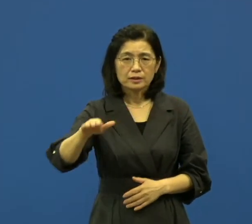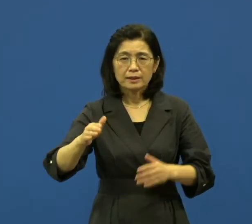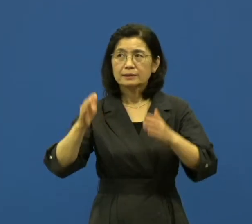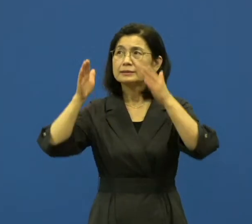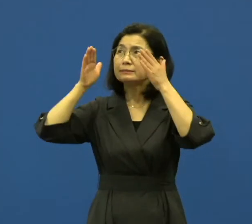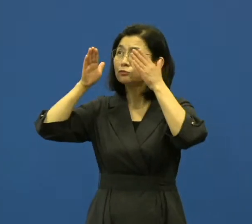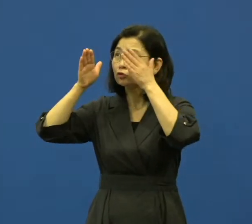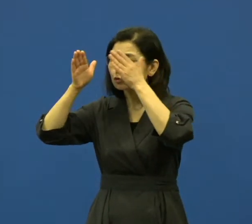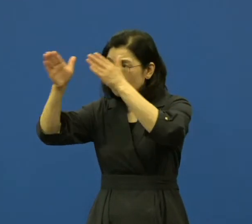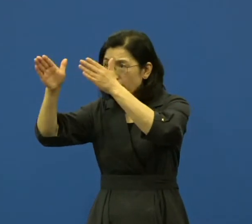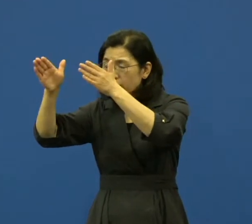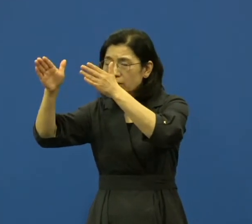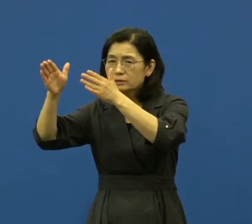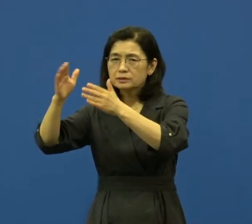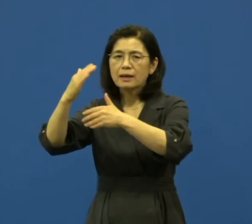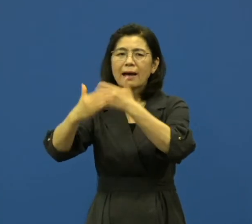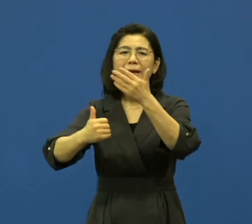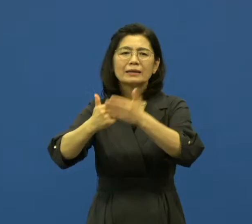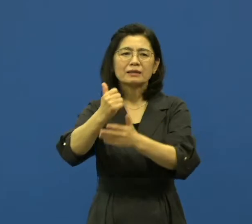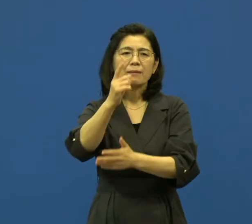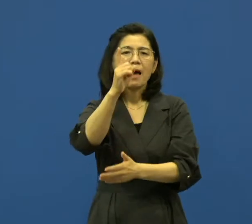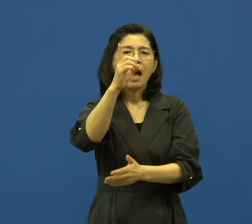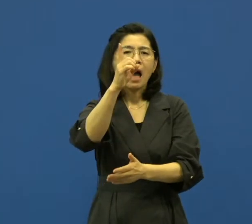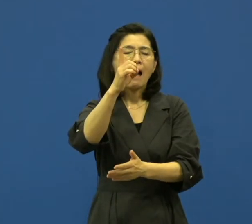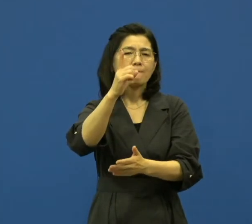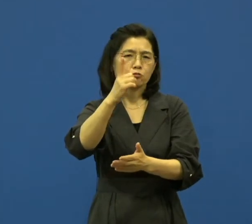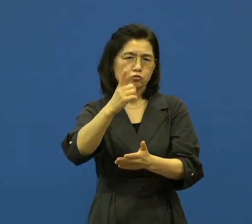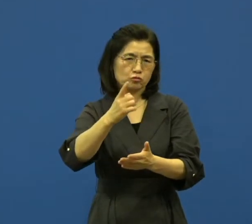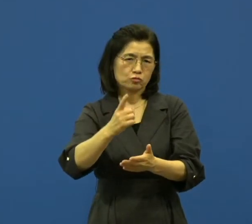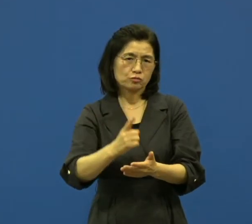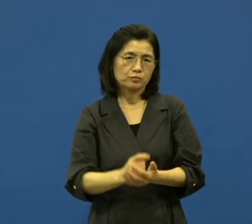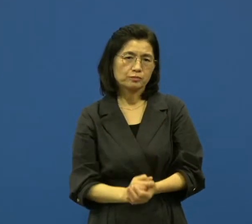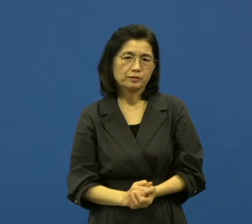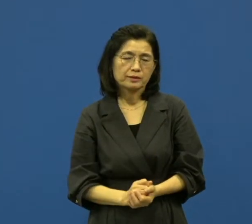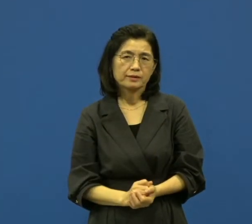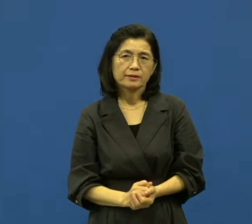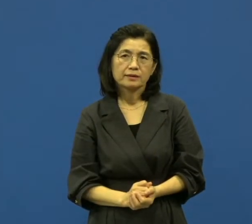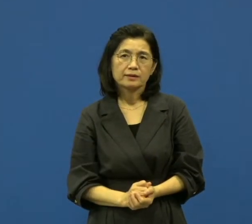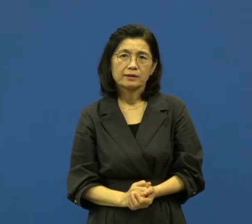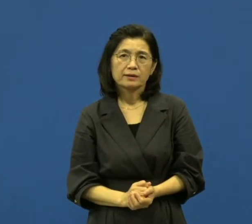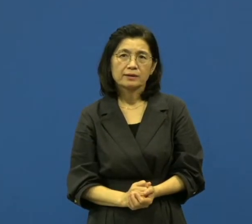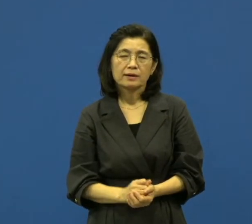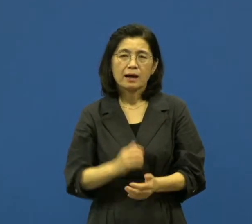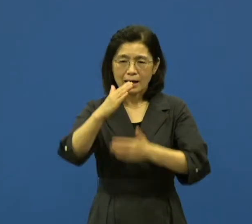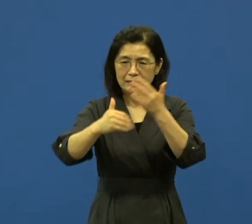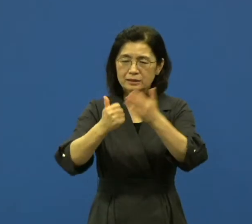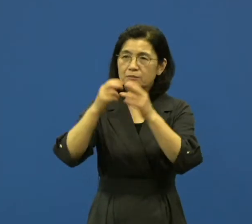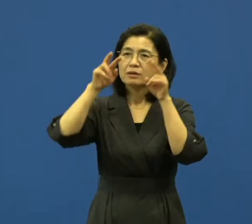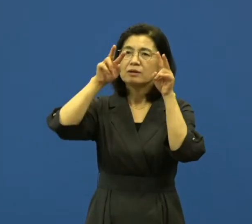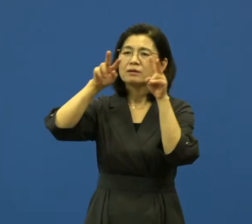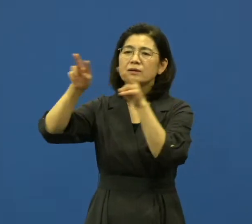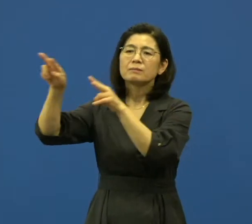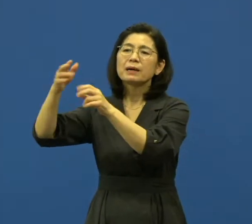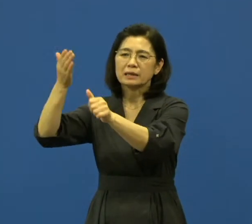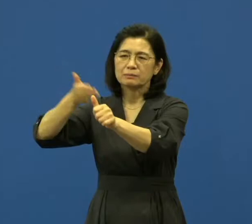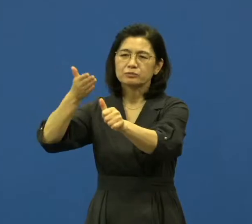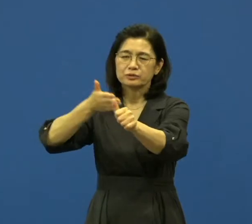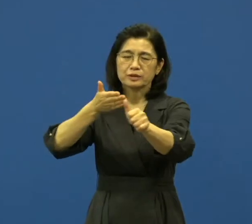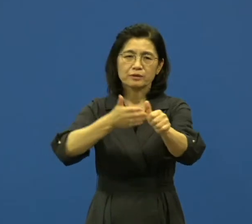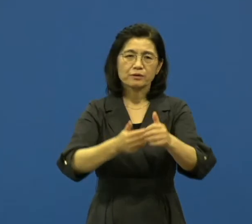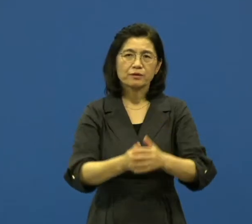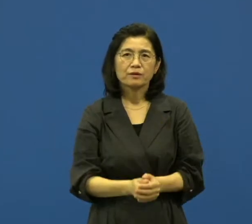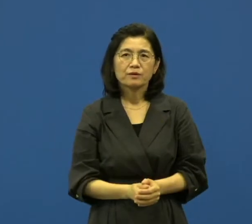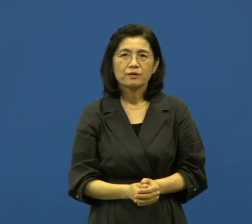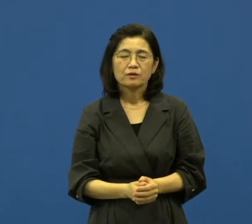한 분밖에 없음을 믿으라는 거예요. 바라보라는 것입니다. 여러분 중요한 것은